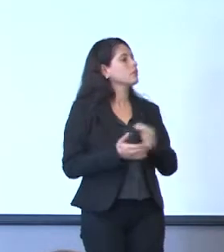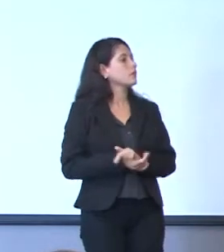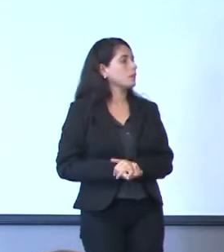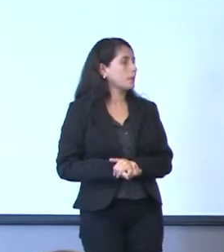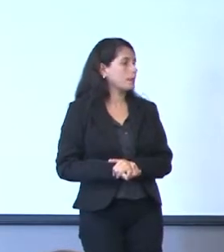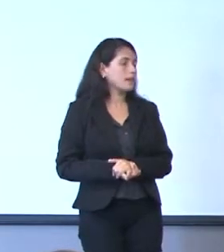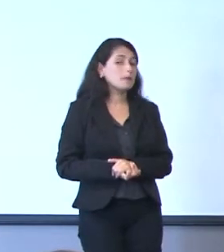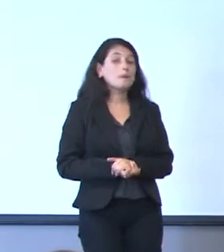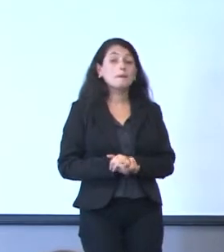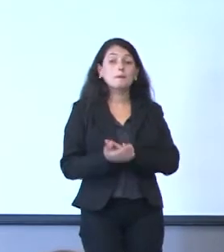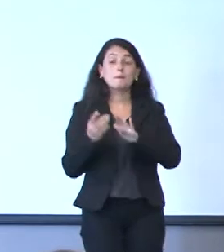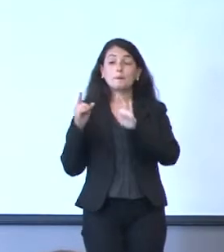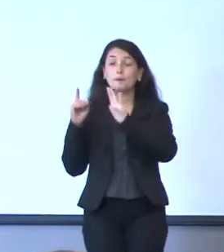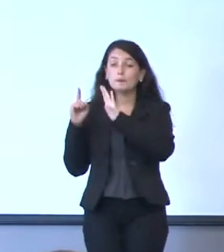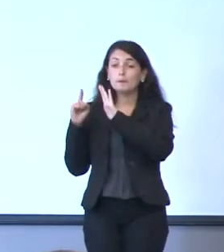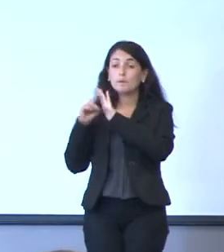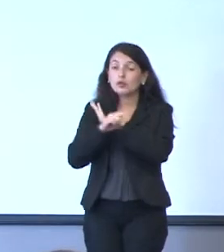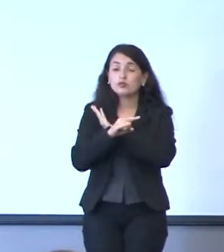perguntando para eles,